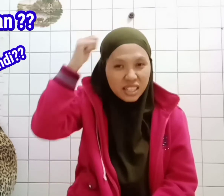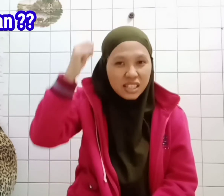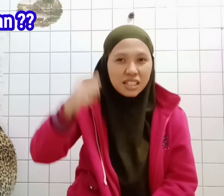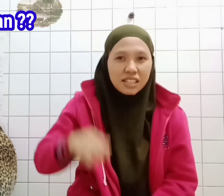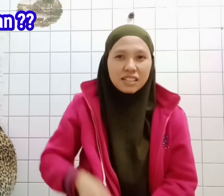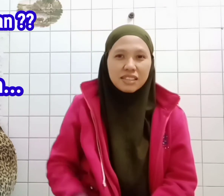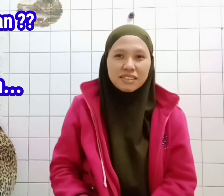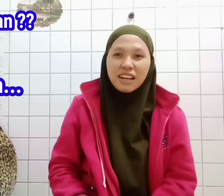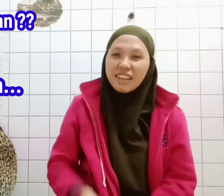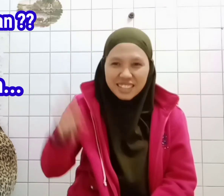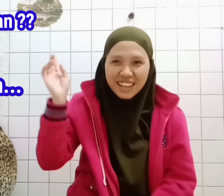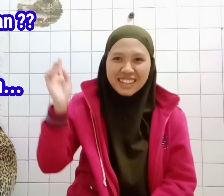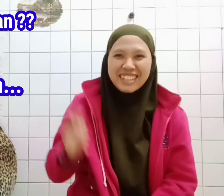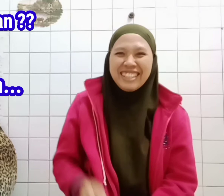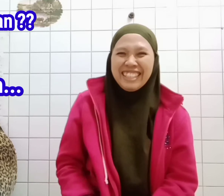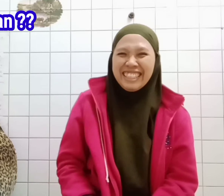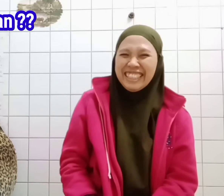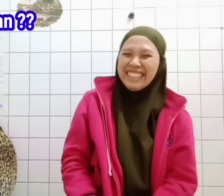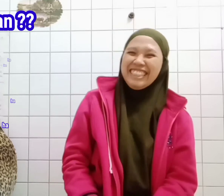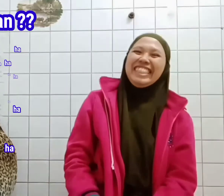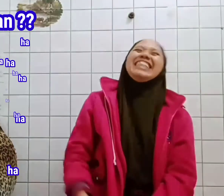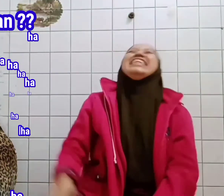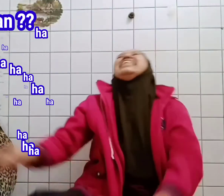Kapan kamu mandi? Kegian.